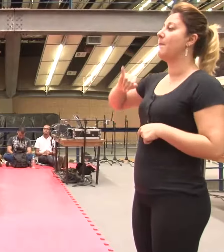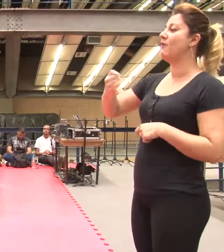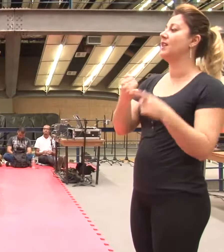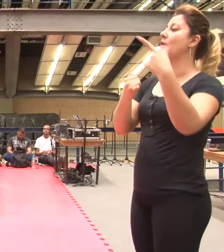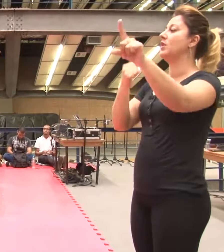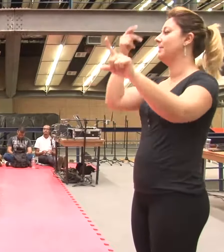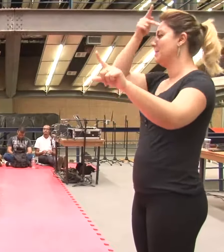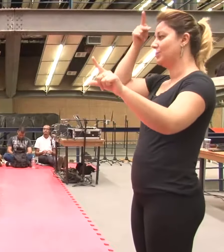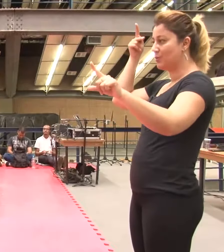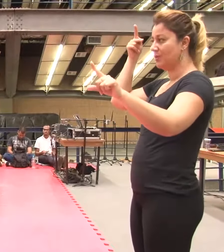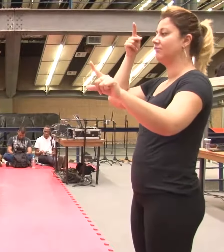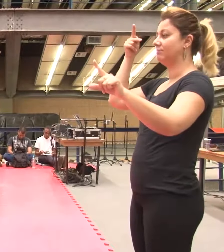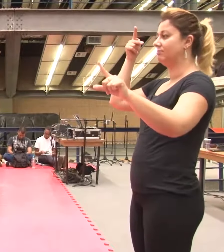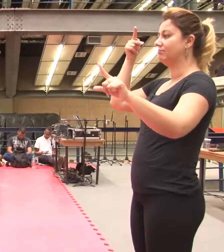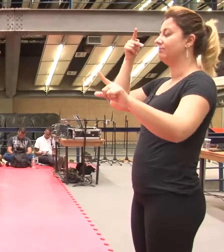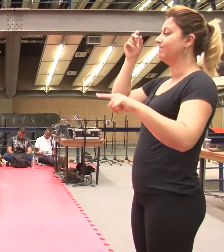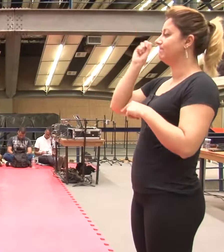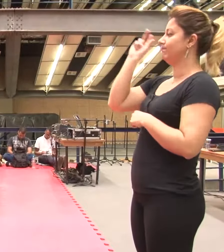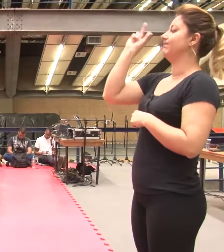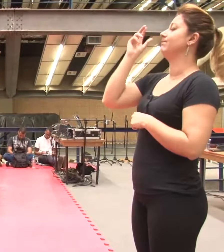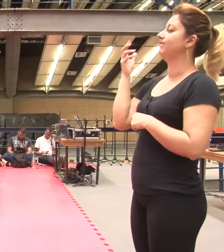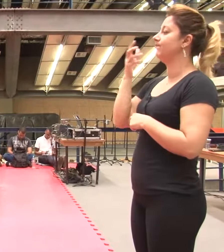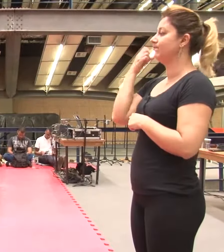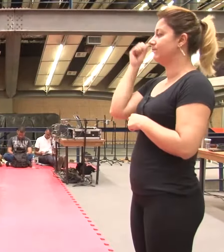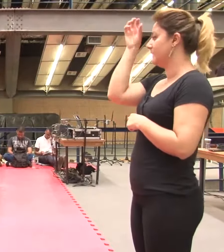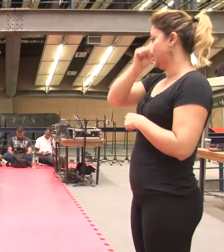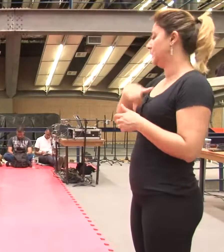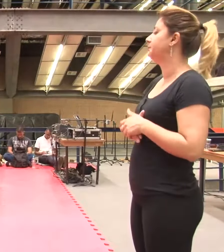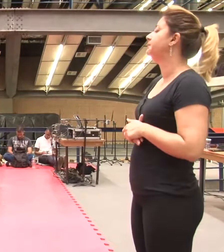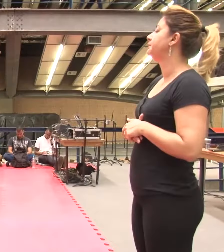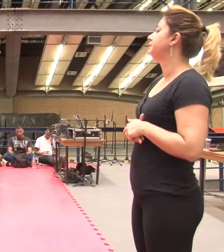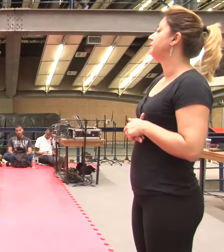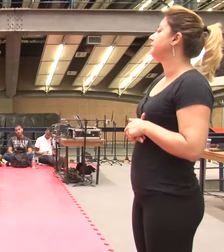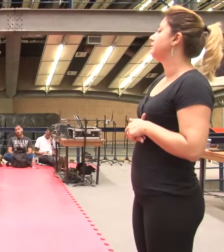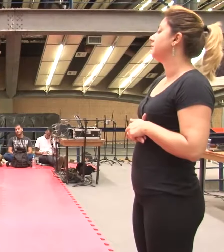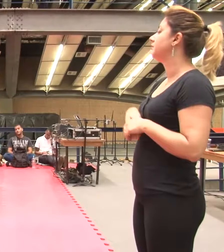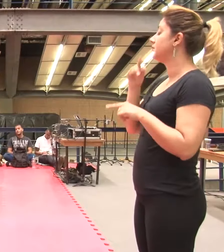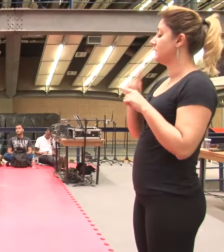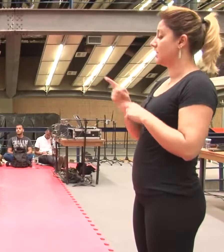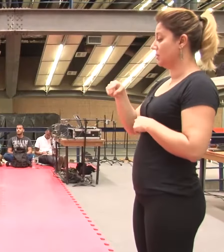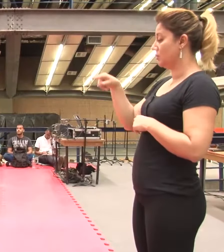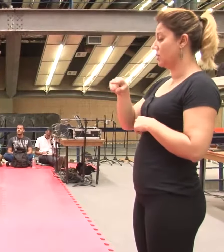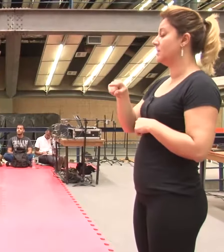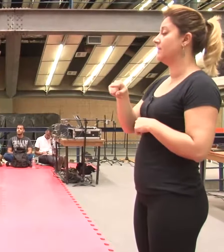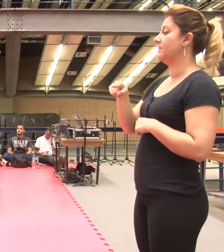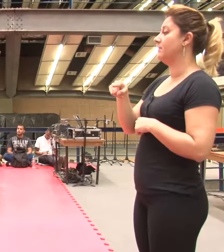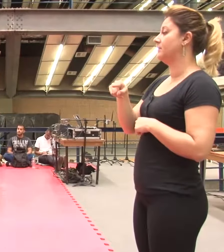grande peculiaridade do personagem. Porque ele deveria, na nossa concepção de leitores do século XXI,